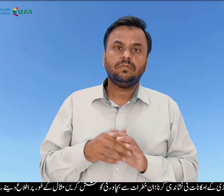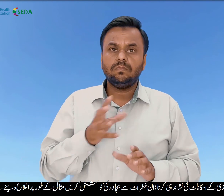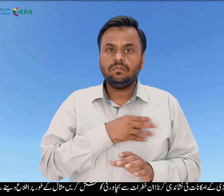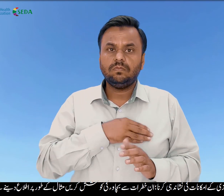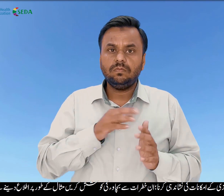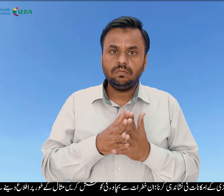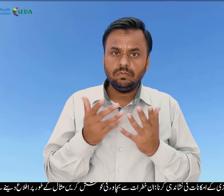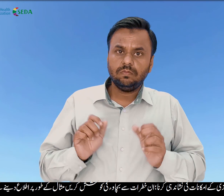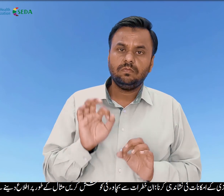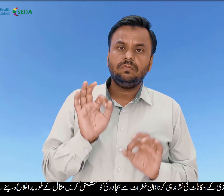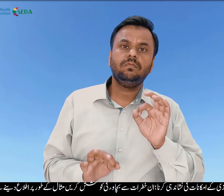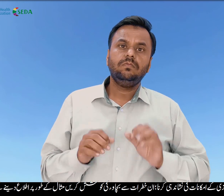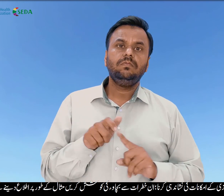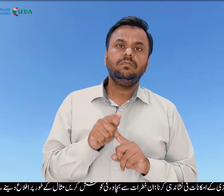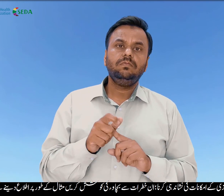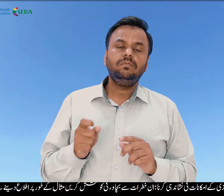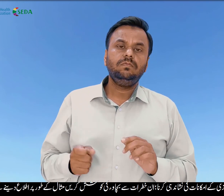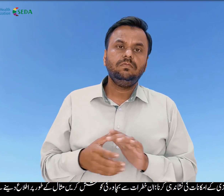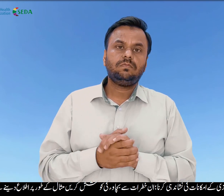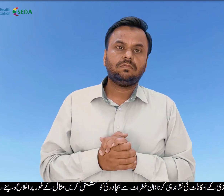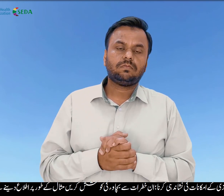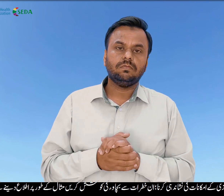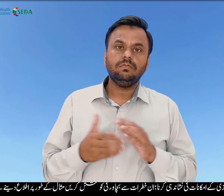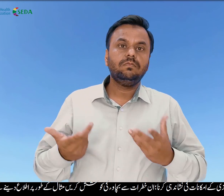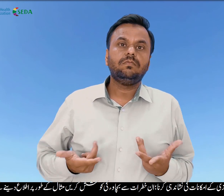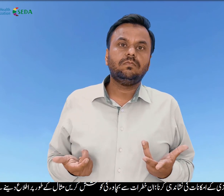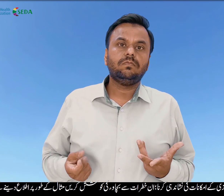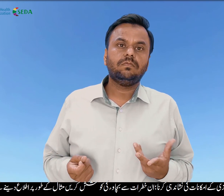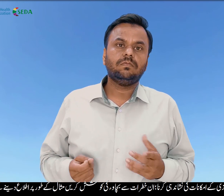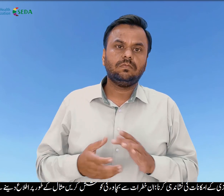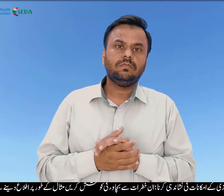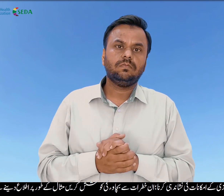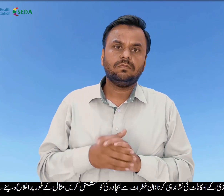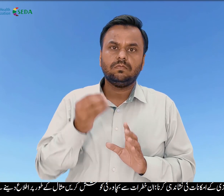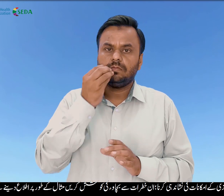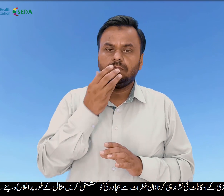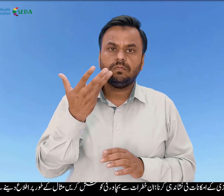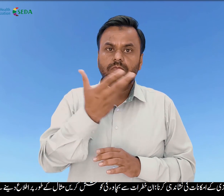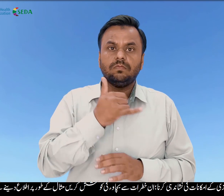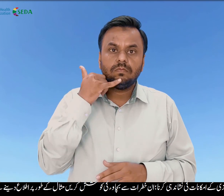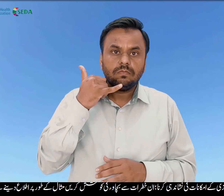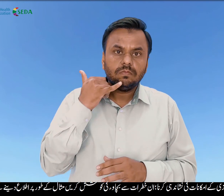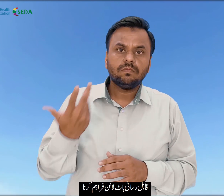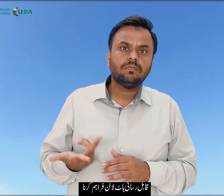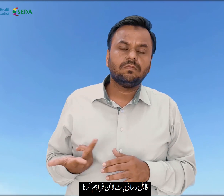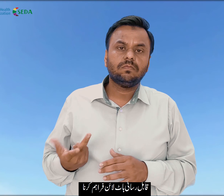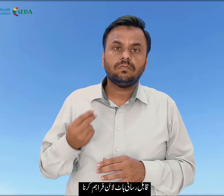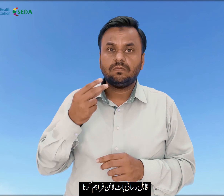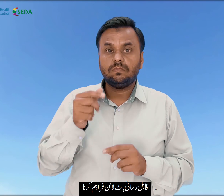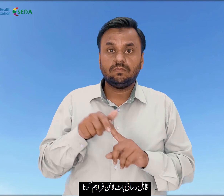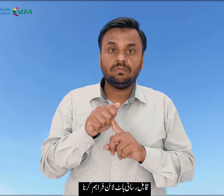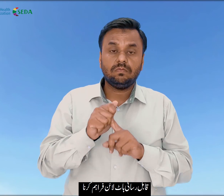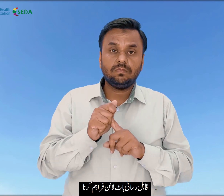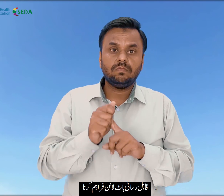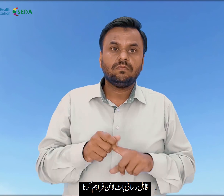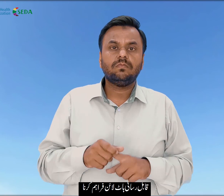ان خطرات سے بچاؤ کی کوشش کریں۔ مثال کے طور پر اطلاع دینے کے لیے قابل رسائی ہاٹ